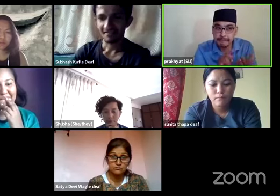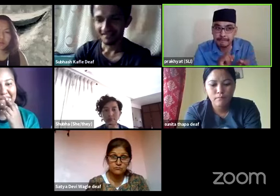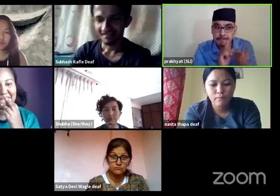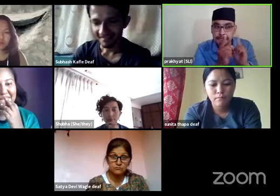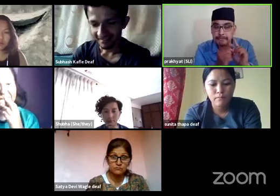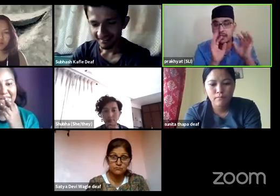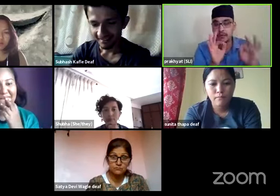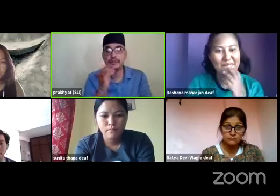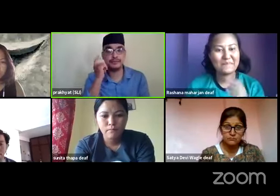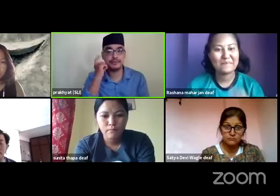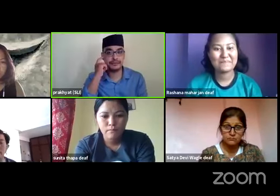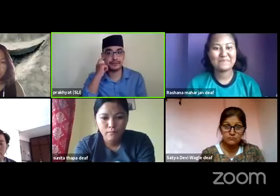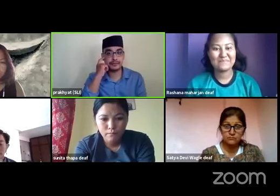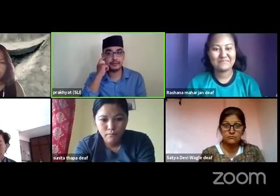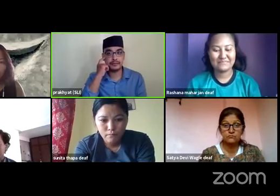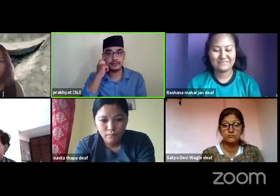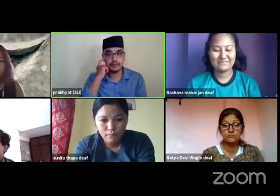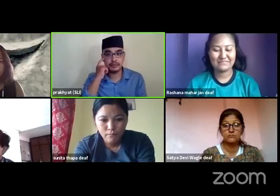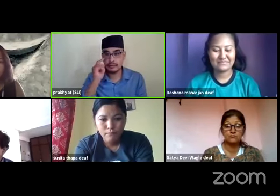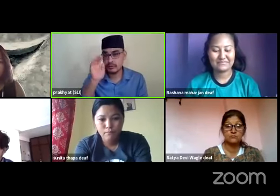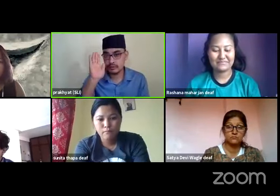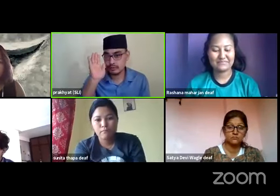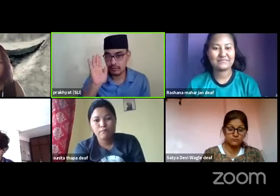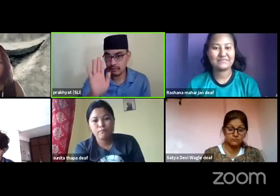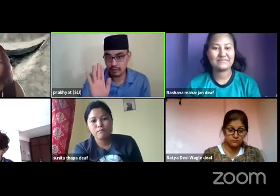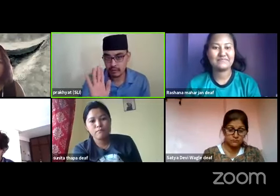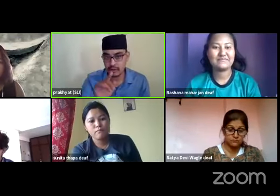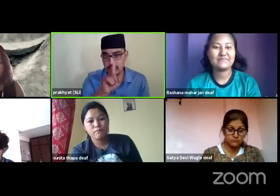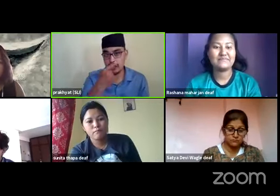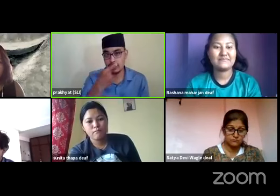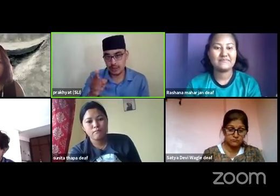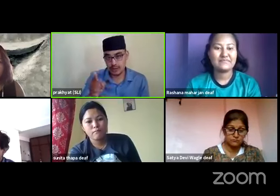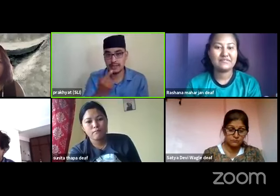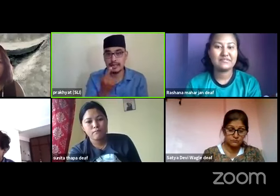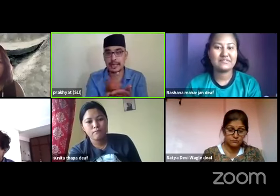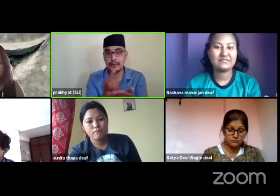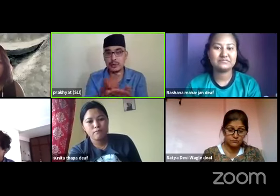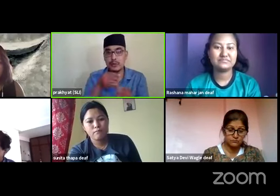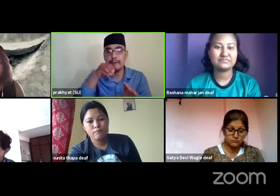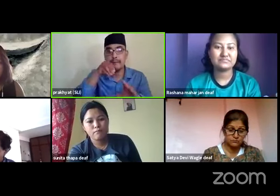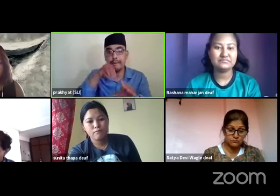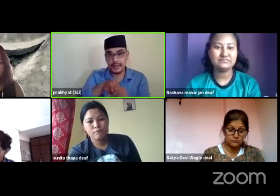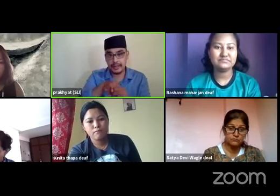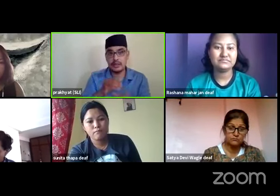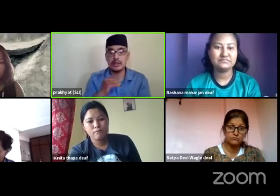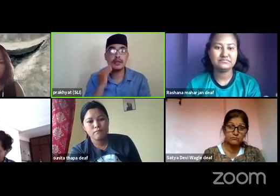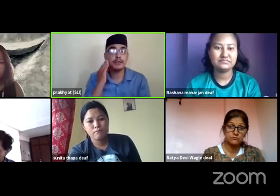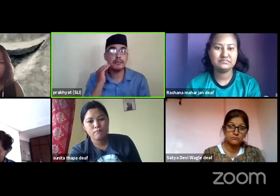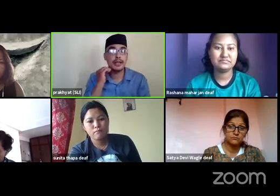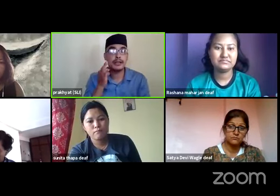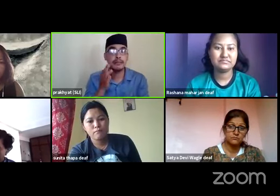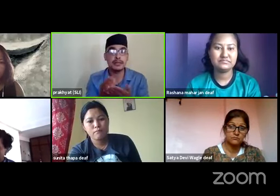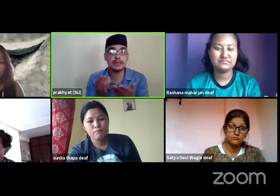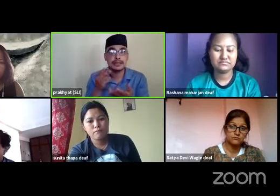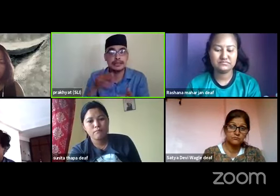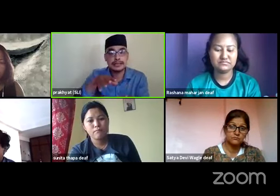चाहिँ माइन्डमा क्लिक भएको थियो जस्तो एउटा चाहिँ काठमाडौँभित्रको वुमेनहरूमा मात्रै सीमित भएको कारणले गर्दा